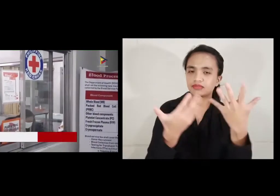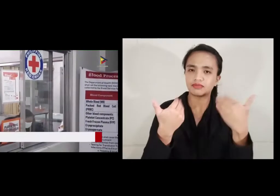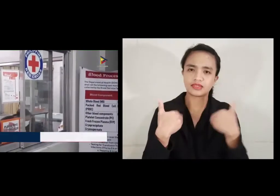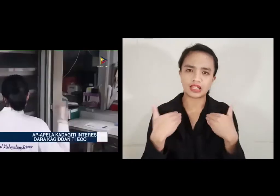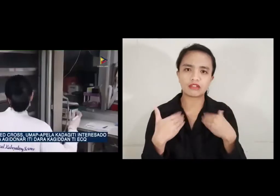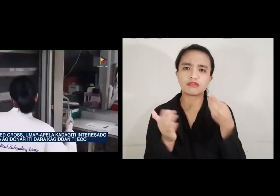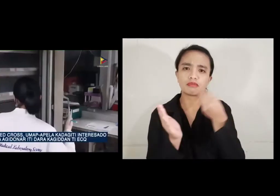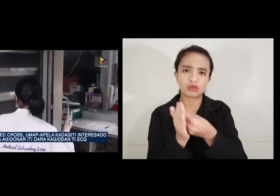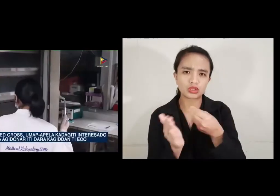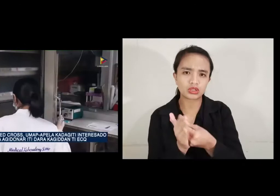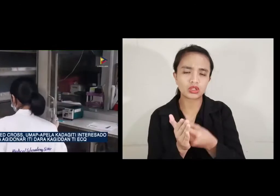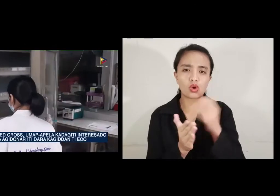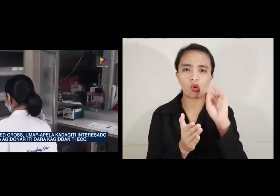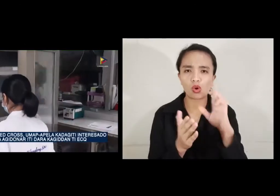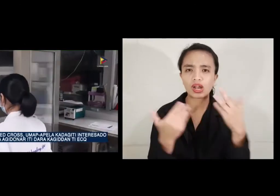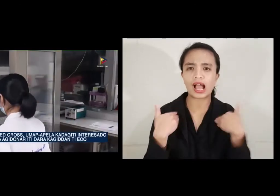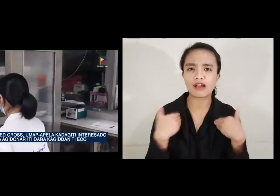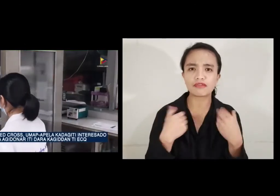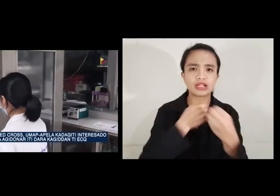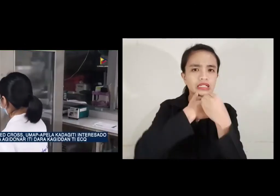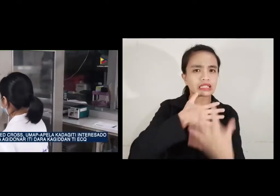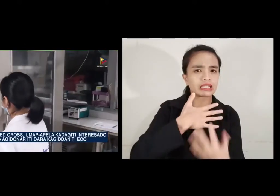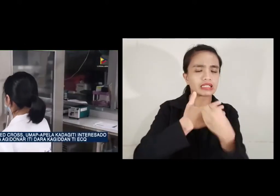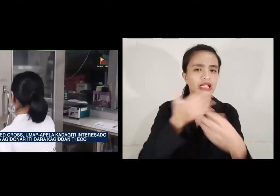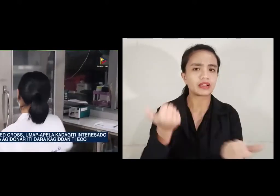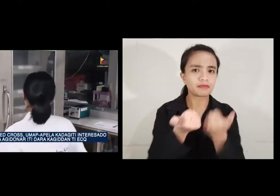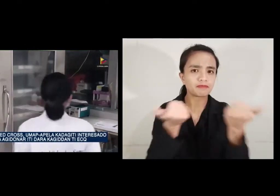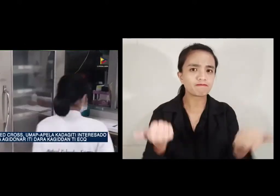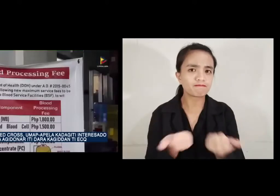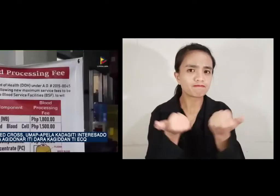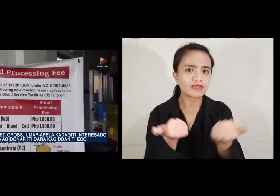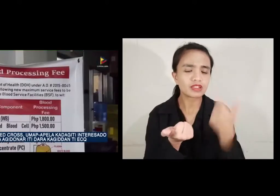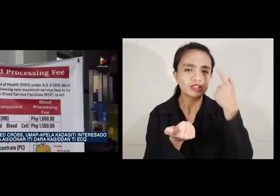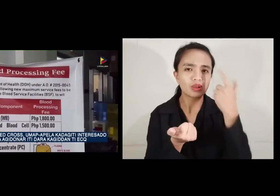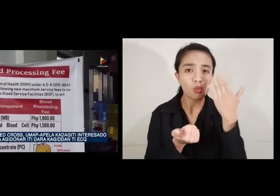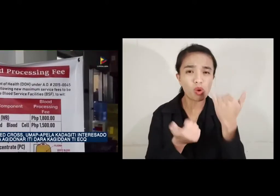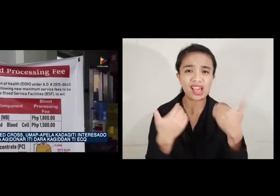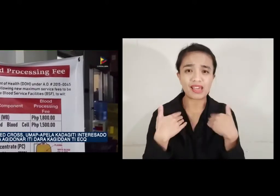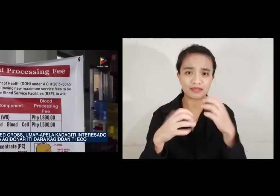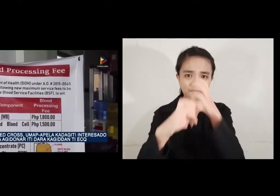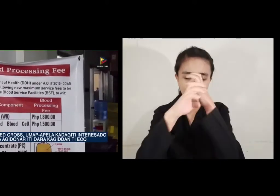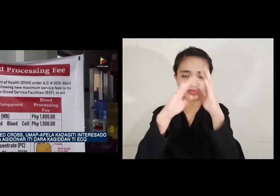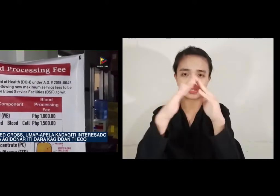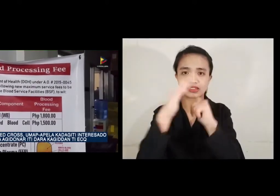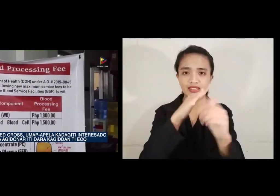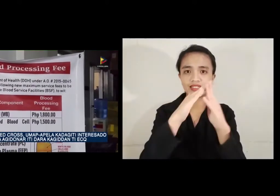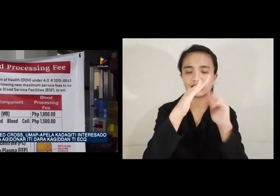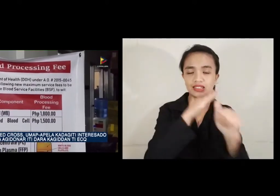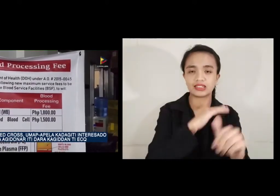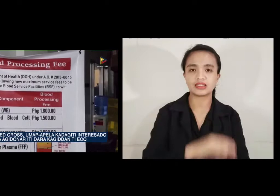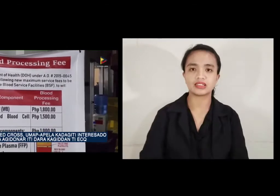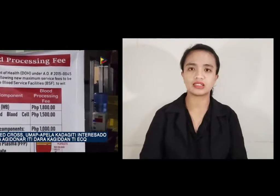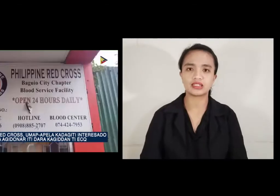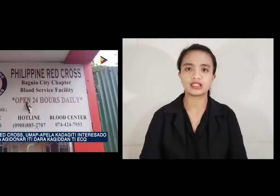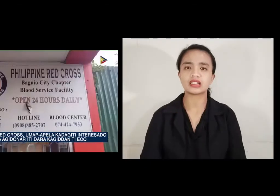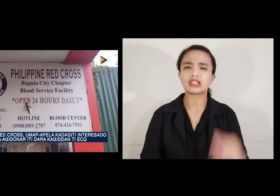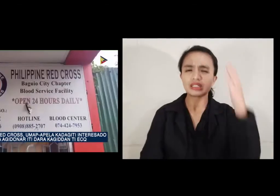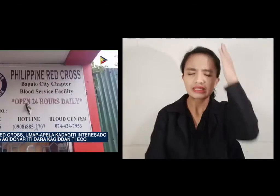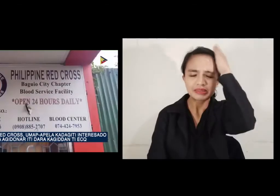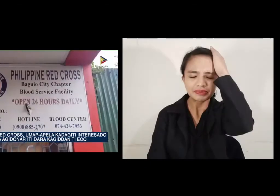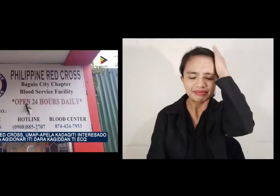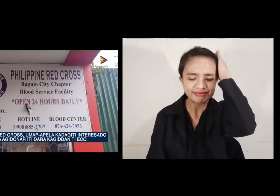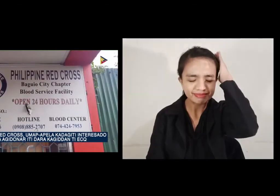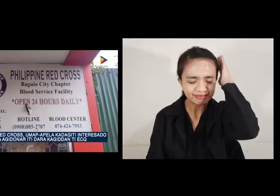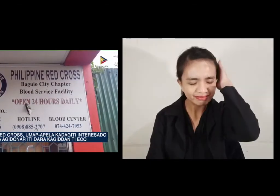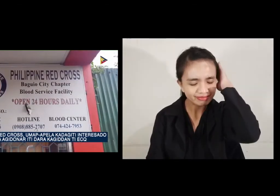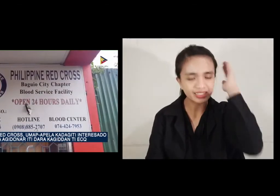day tinawadwad a pondo when istak ti dara ita sitwasyon nga panakailayon iti Enhanced Community Quarantine when iti ECQ.